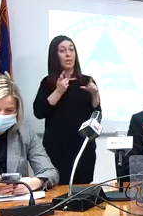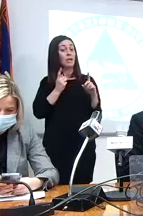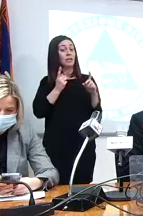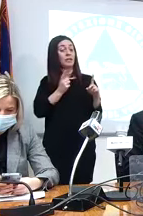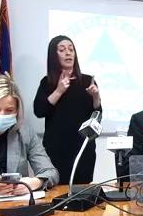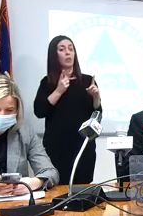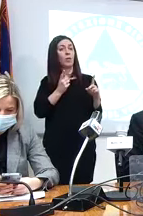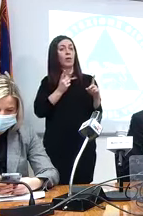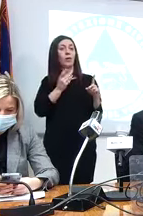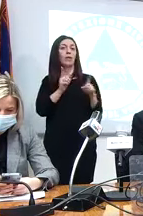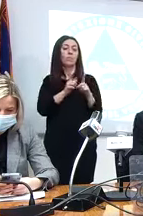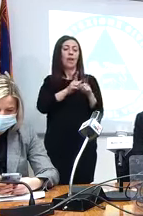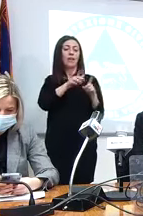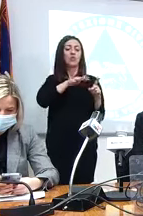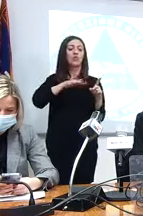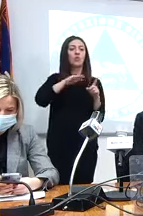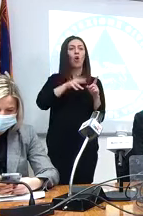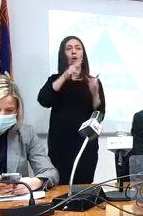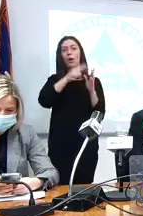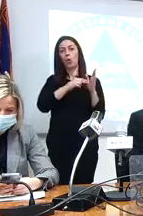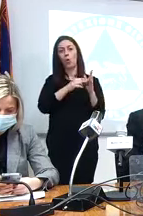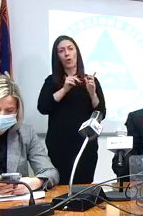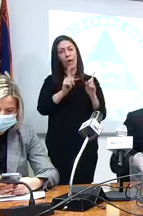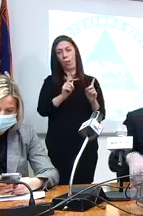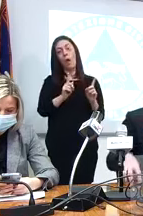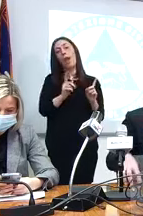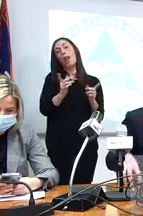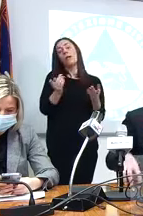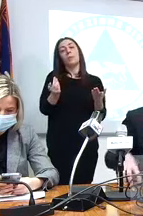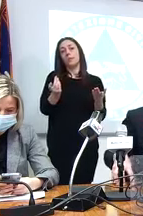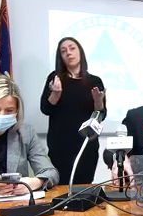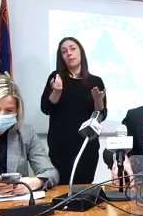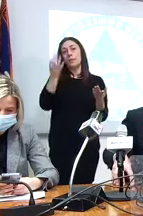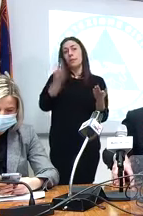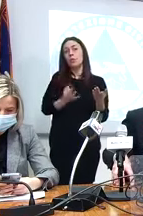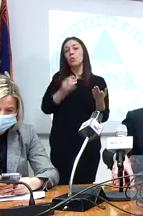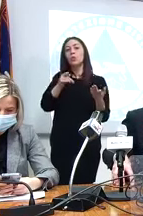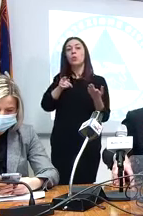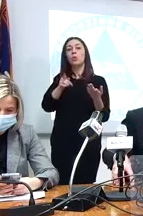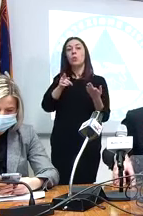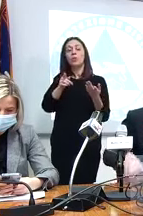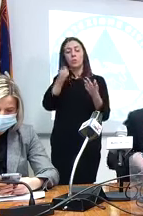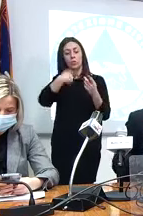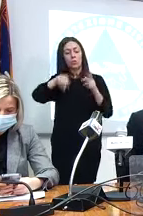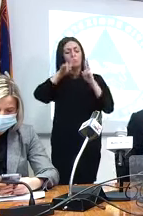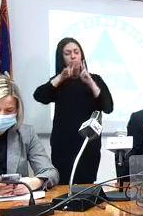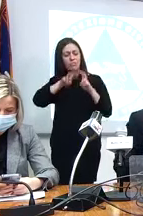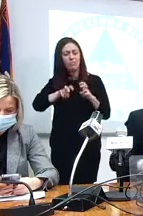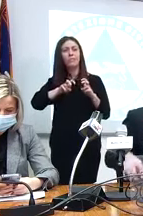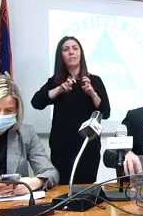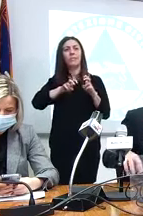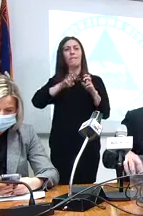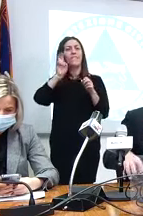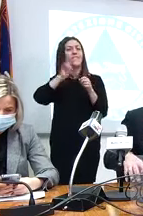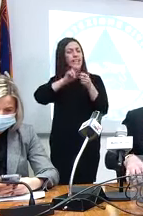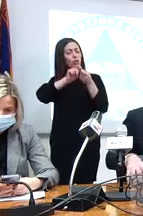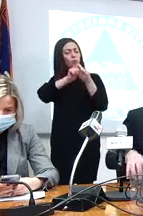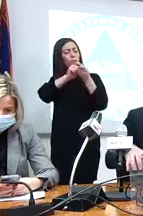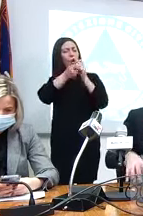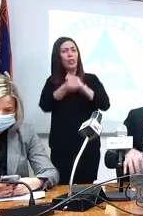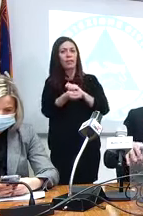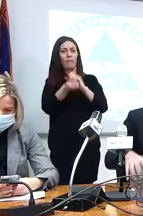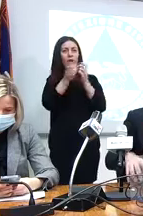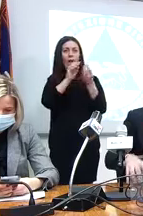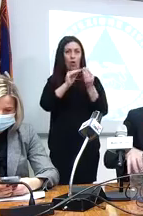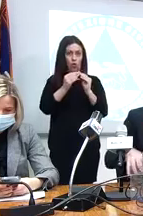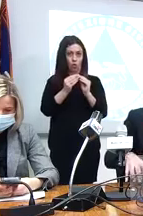sta lavorando tanto sulle mutazioni, e non è innegabile che a livello nazionale, alla luce anche di questo fatto, adesso